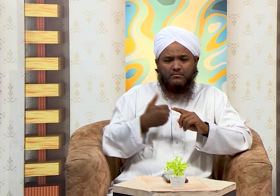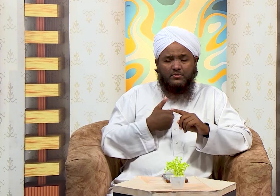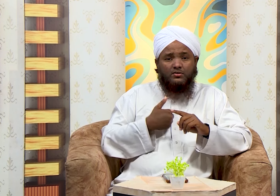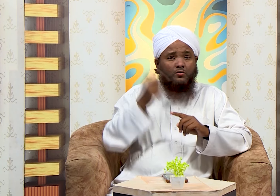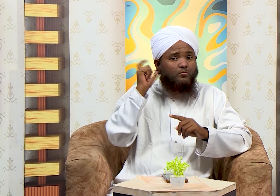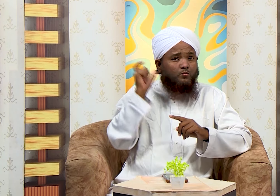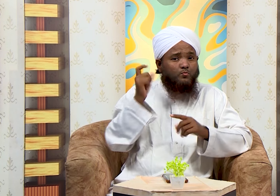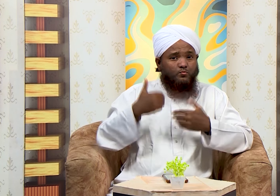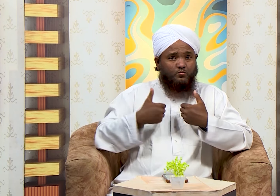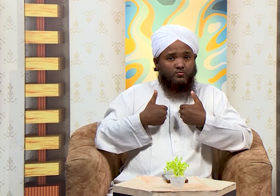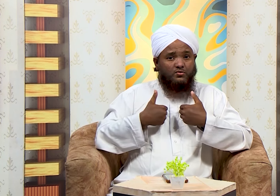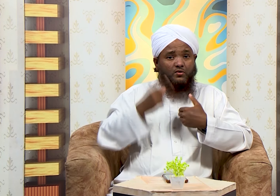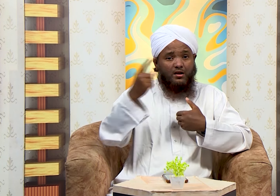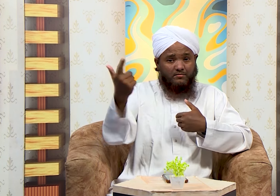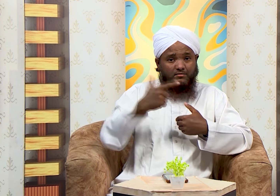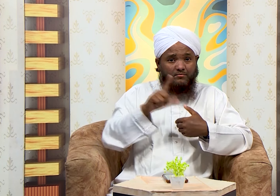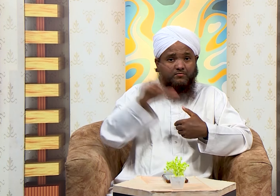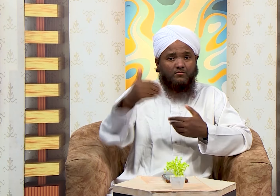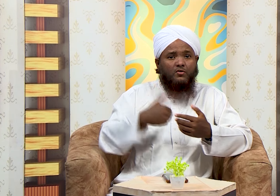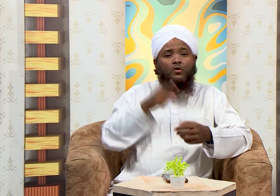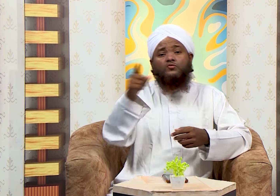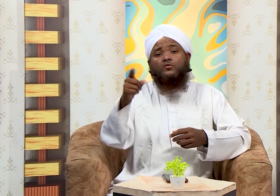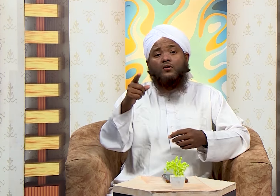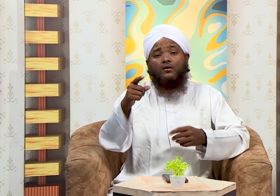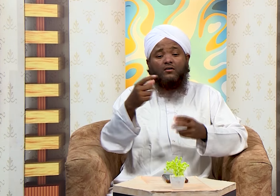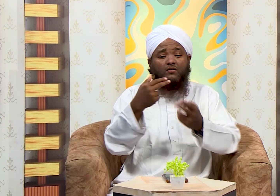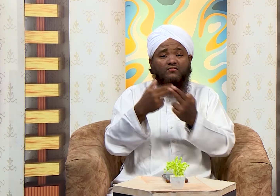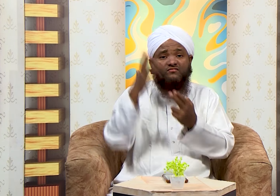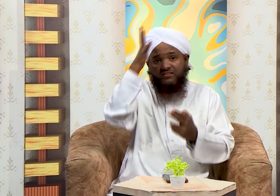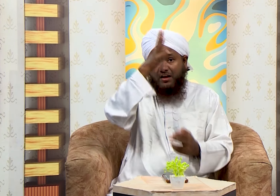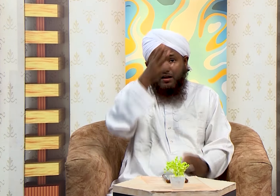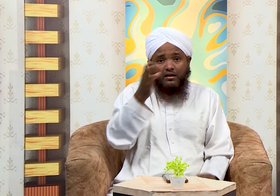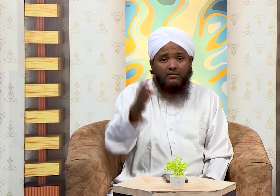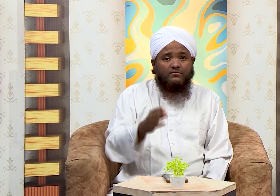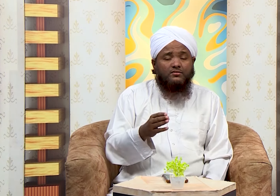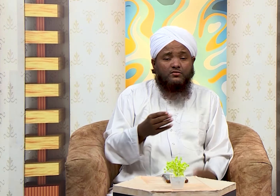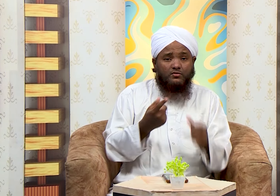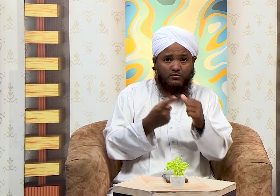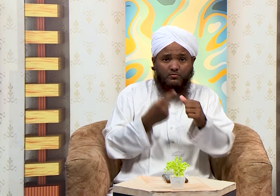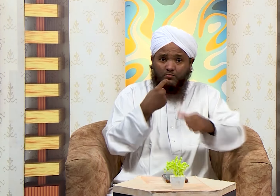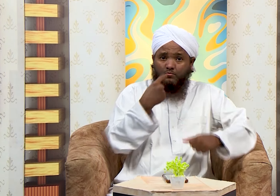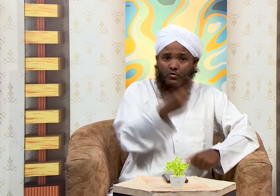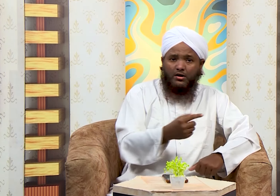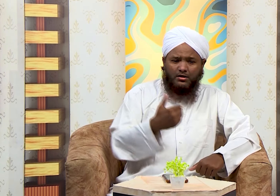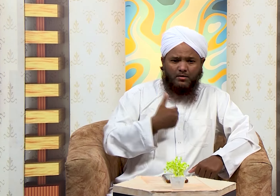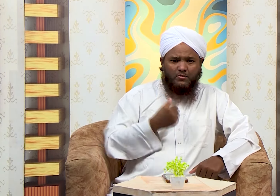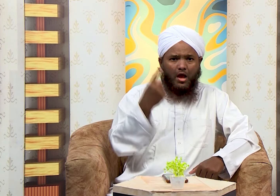لوگوں کا سب سے عالی رب ہوں یعنی فرون تو اس بندے کے ساتھ تیری نرمی کا عالم کیا ہوگا جو کہتا ہے